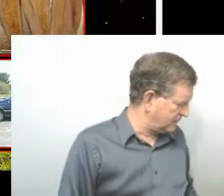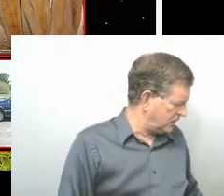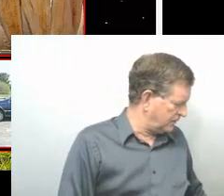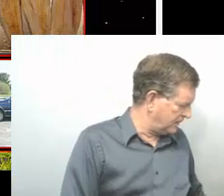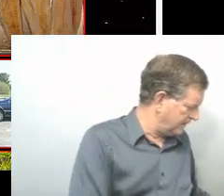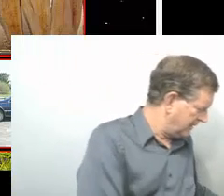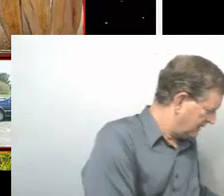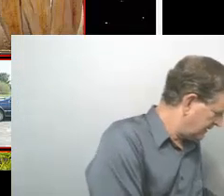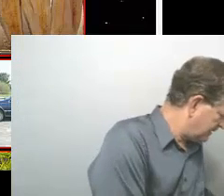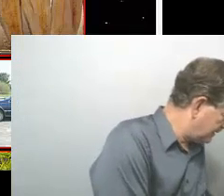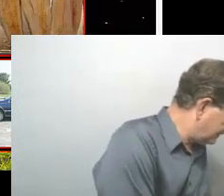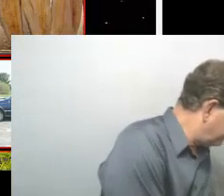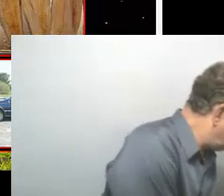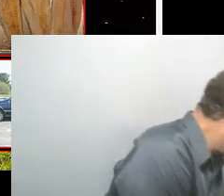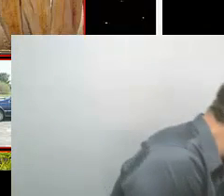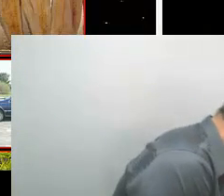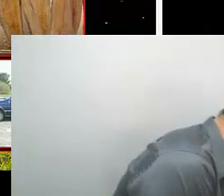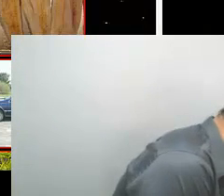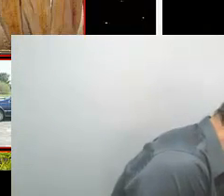un bon exemple.